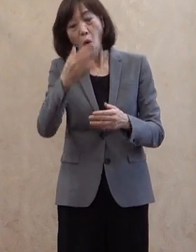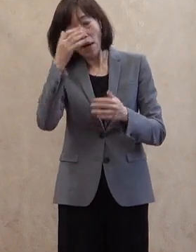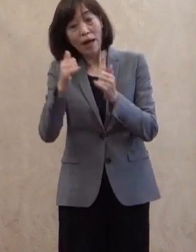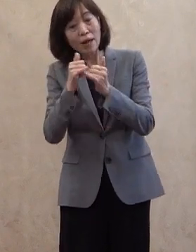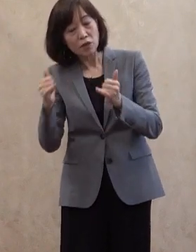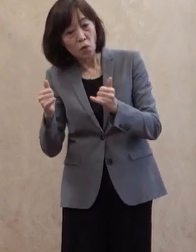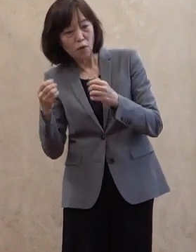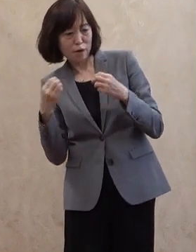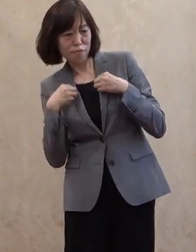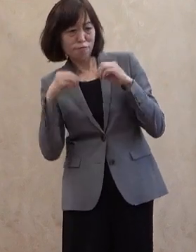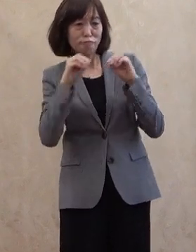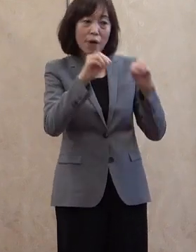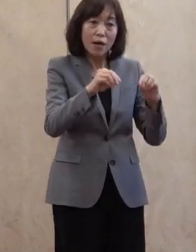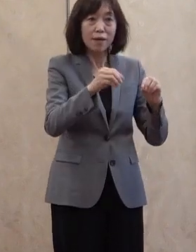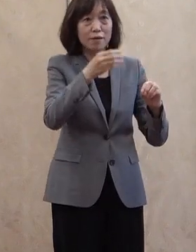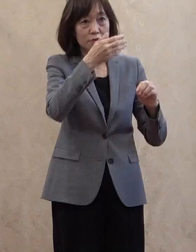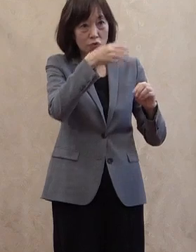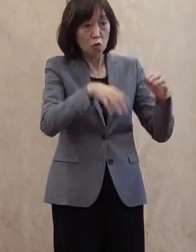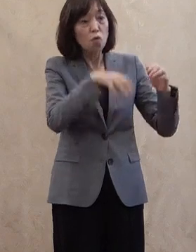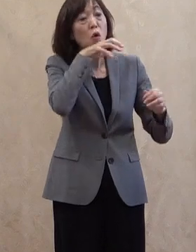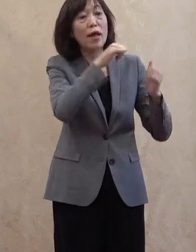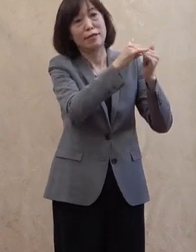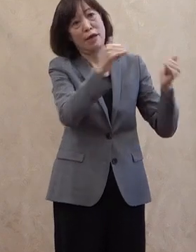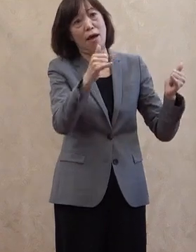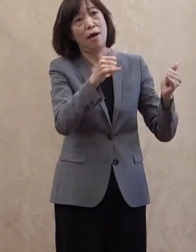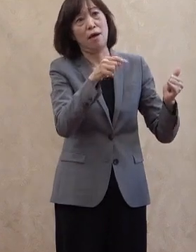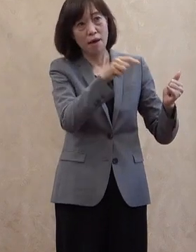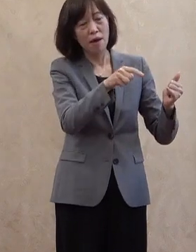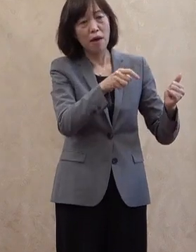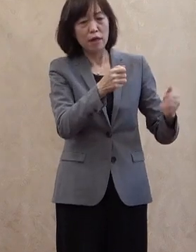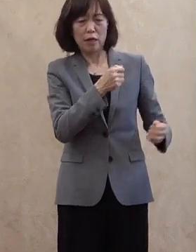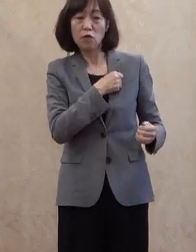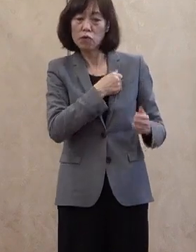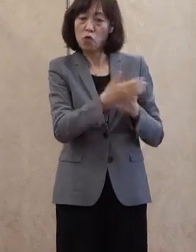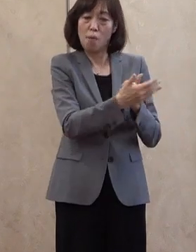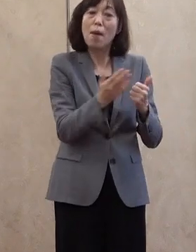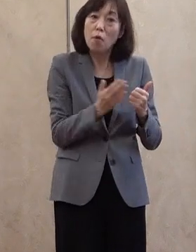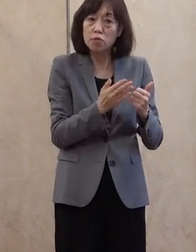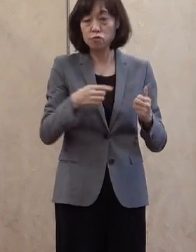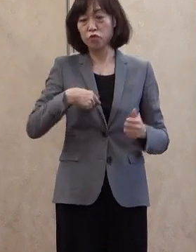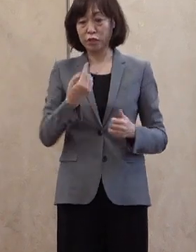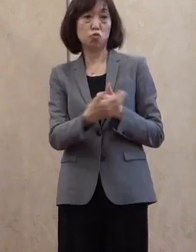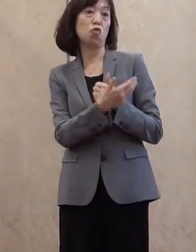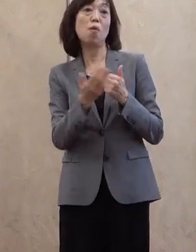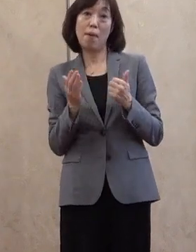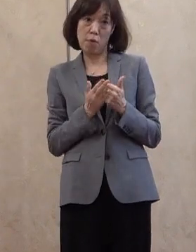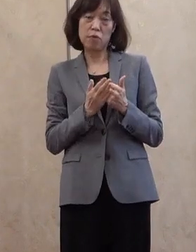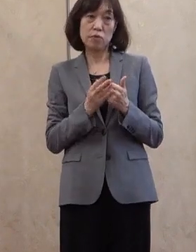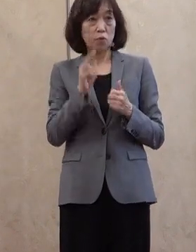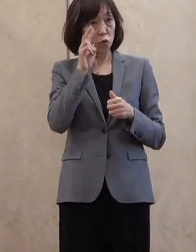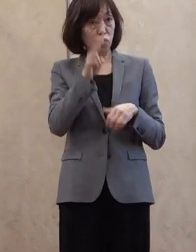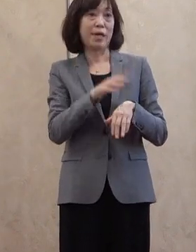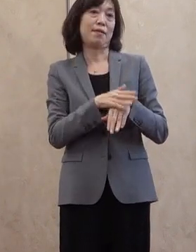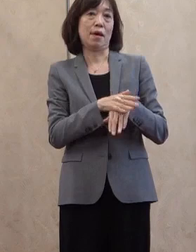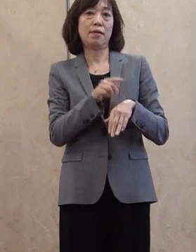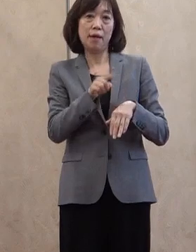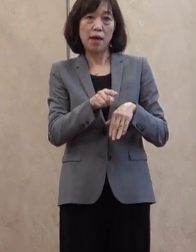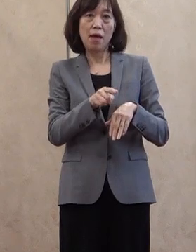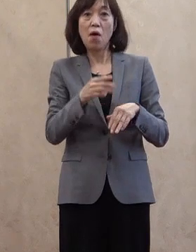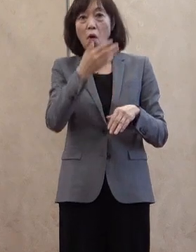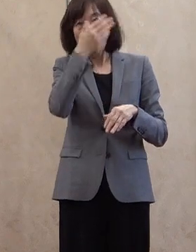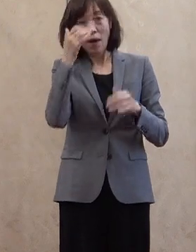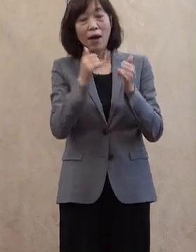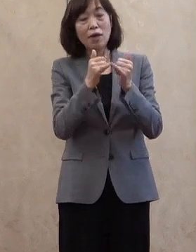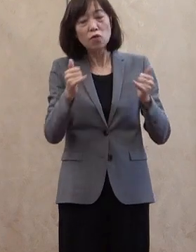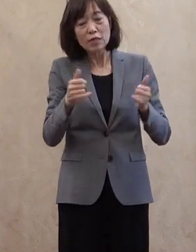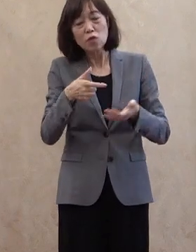ので、命を守るという観点からも、また自分を守るという観点からも、若い世代の皆さんの飲み会、